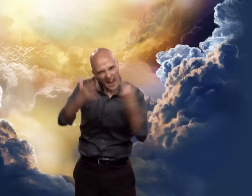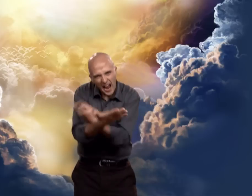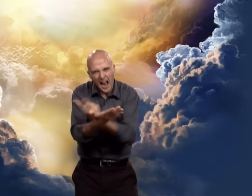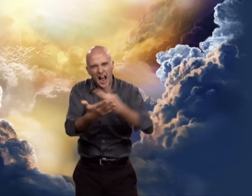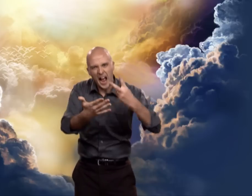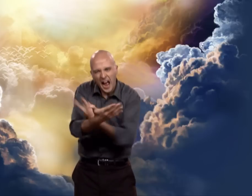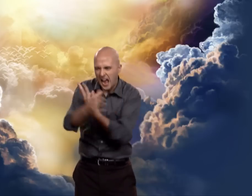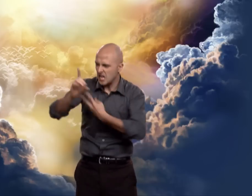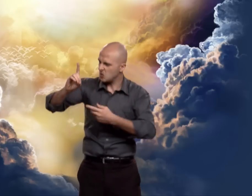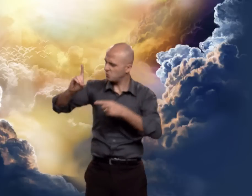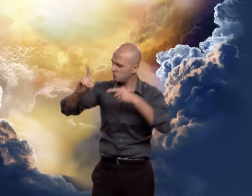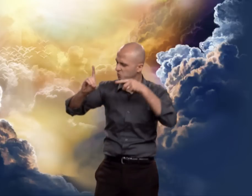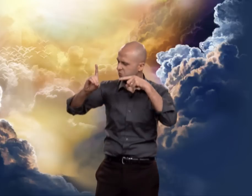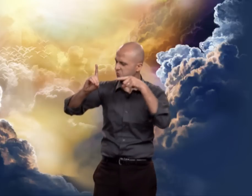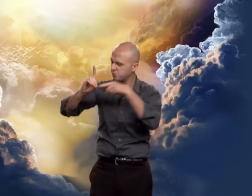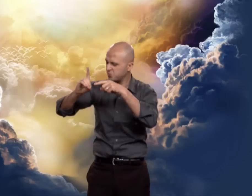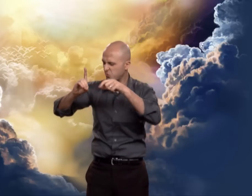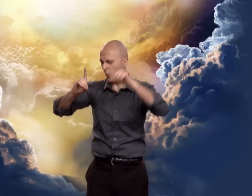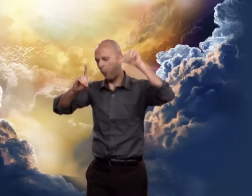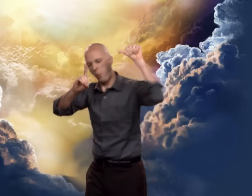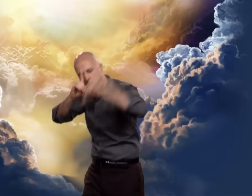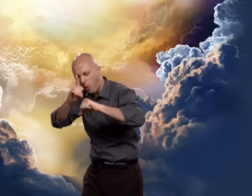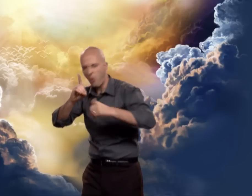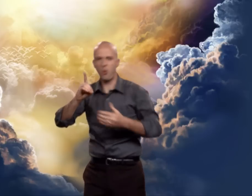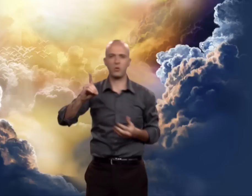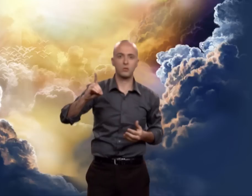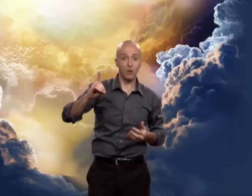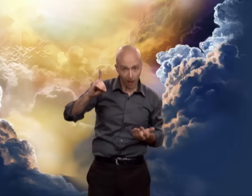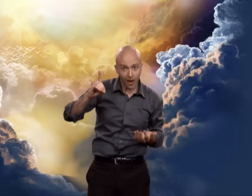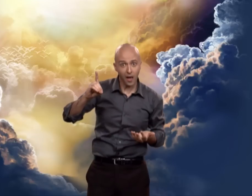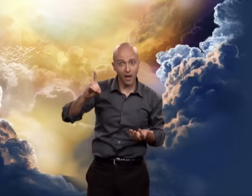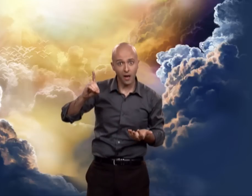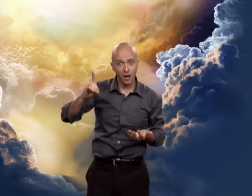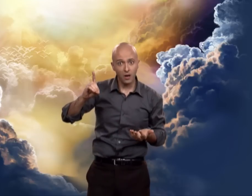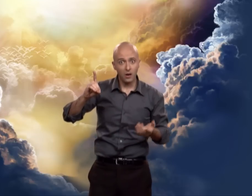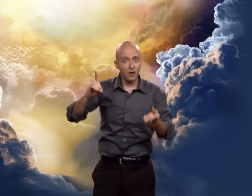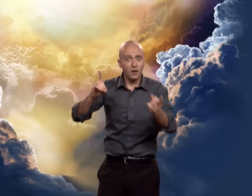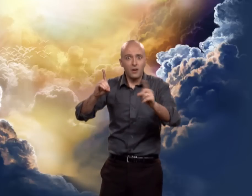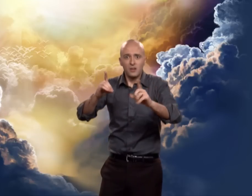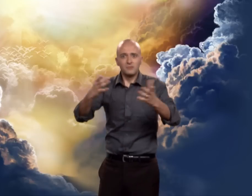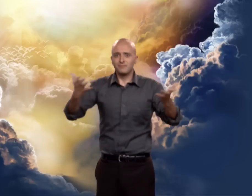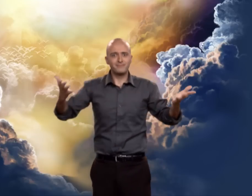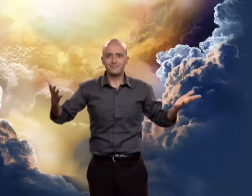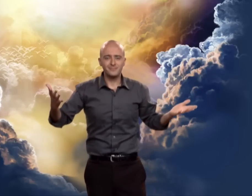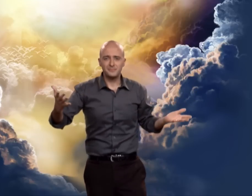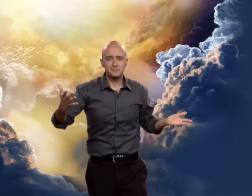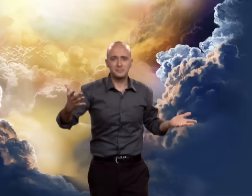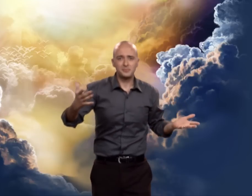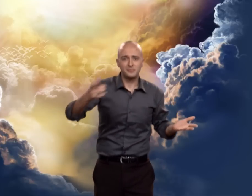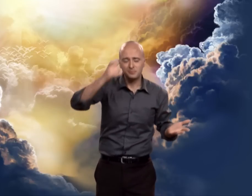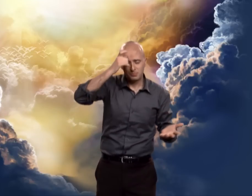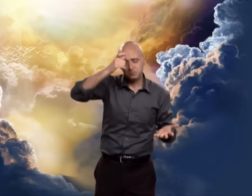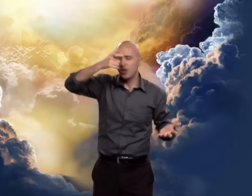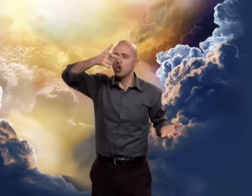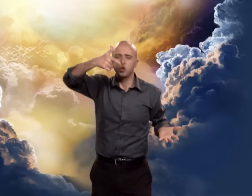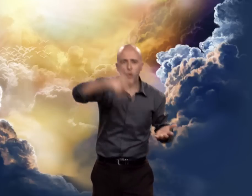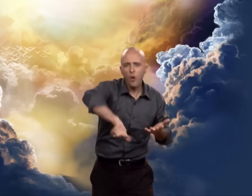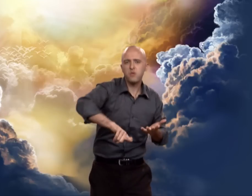eterna. Agradável fábula, por certo, muito apropriada para satisfazer o coração pecaminoso. Se